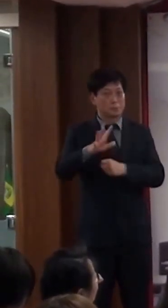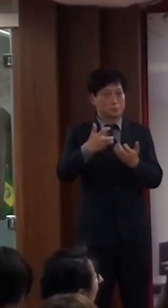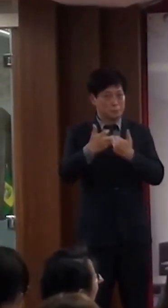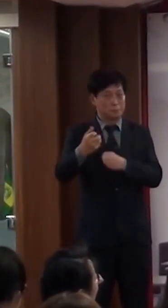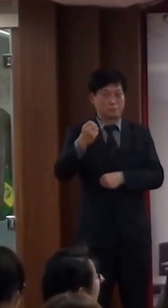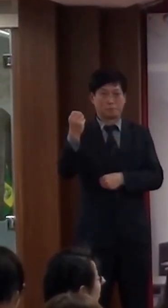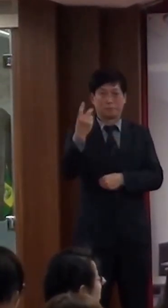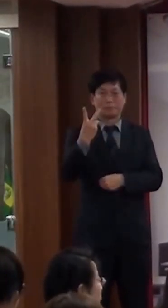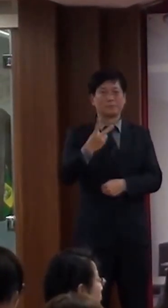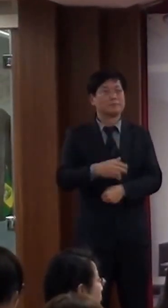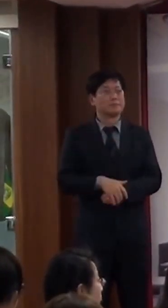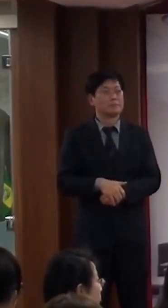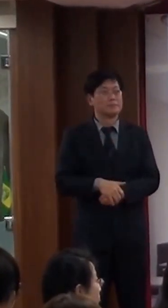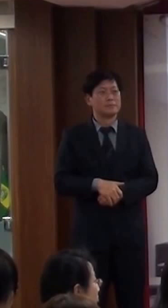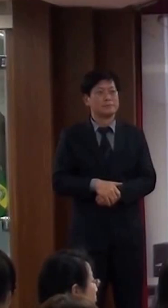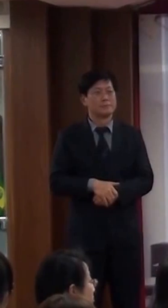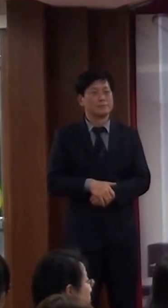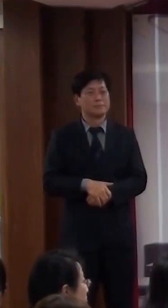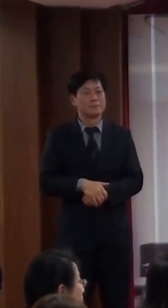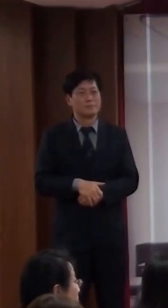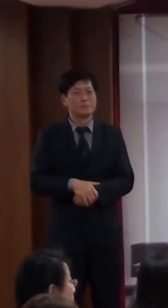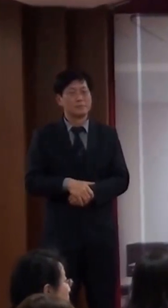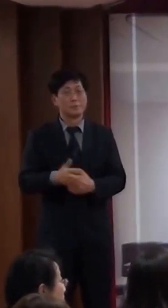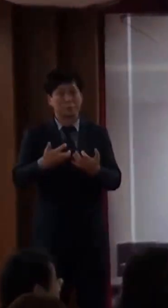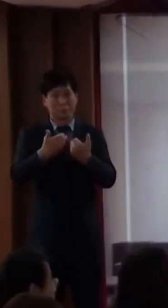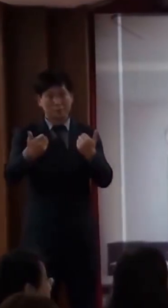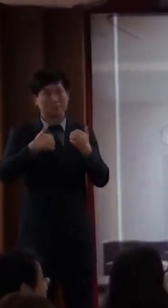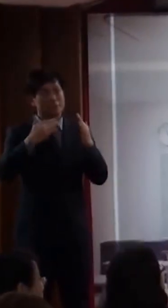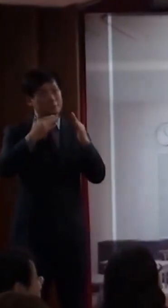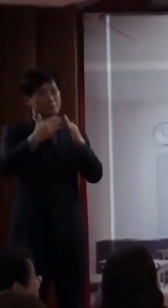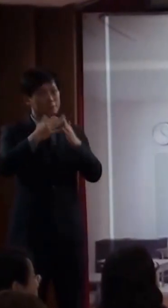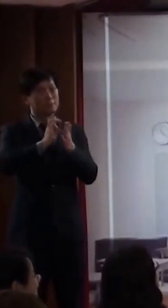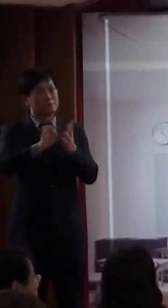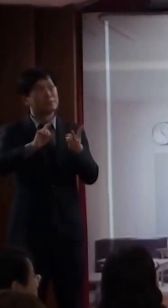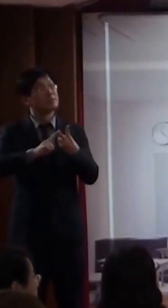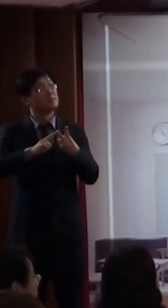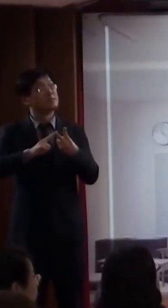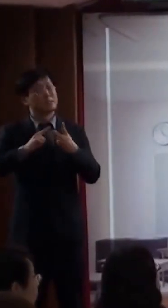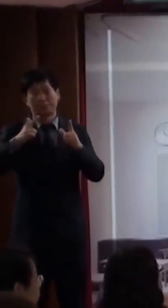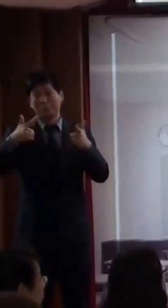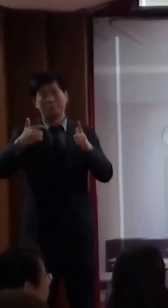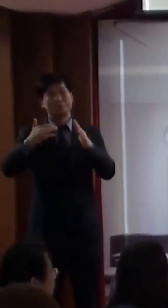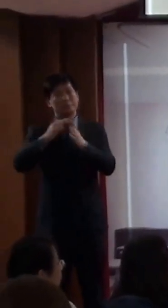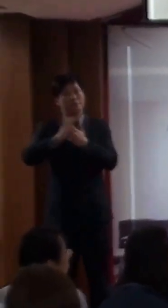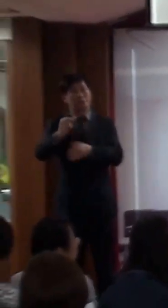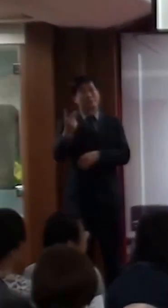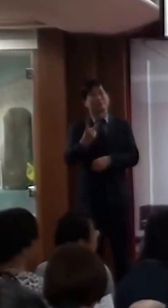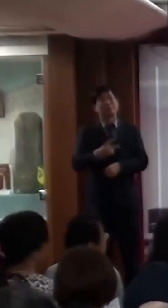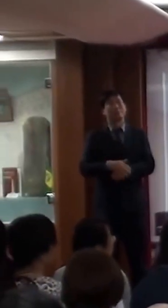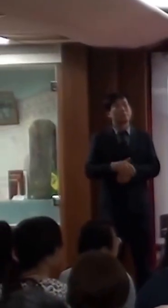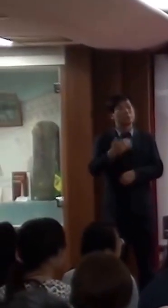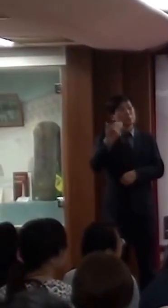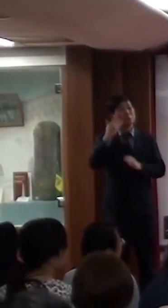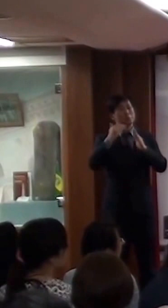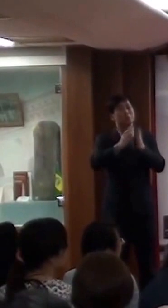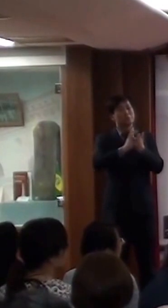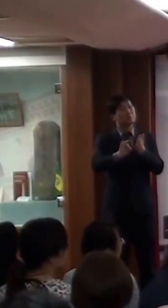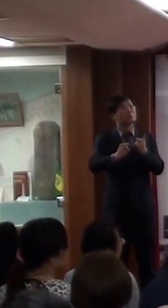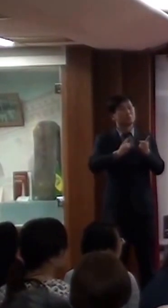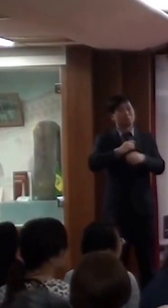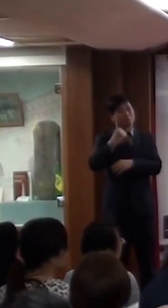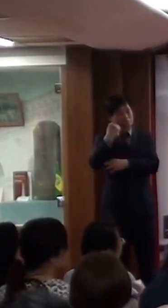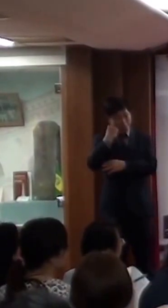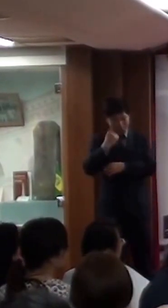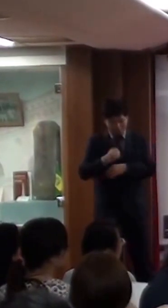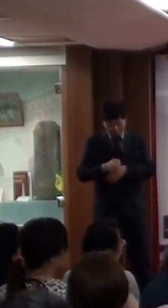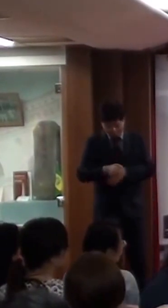分两种哦。那么其实是分为住家用以及非住家用。住家用呢，有包括自住或